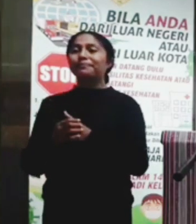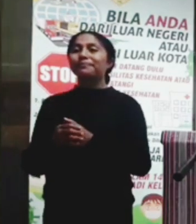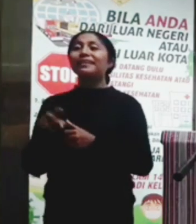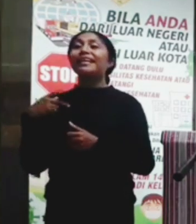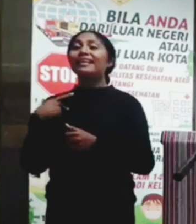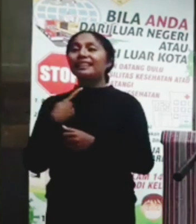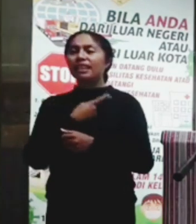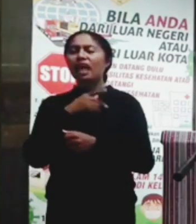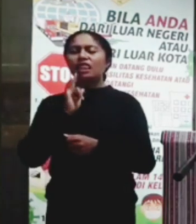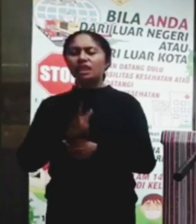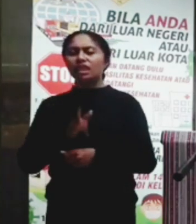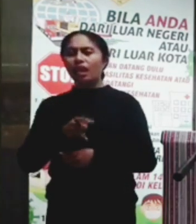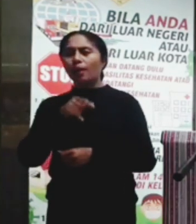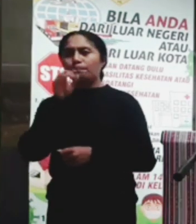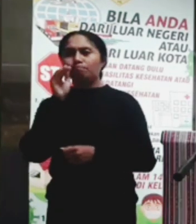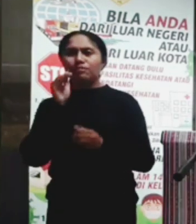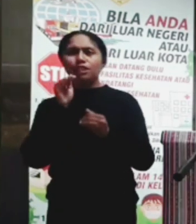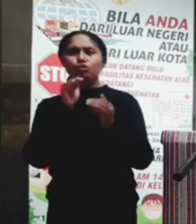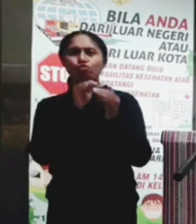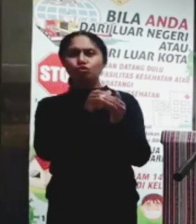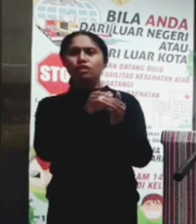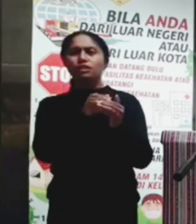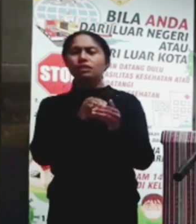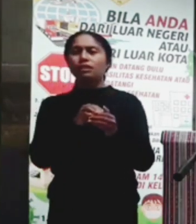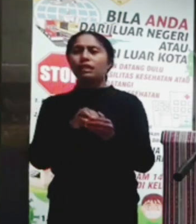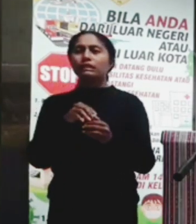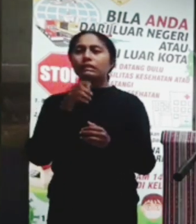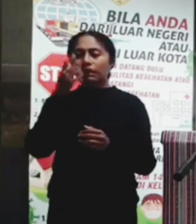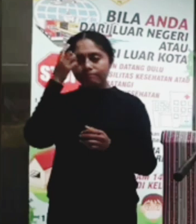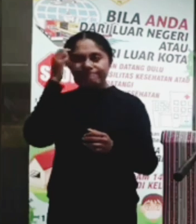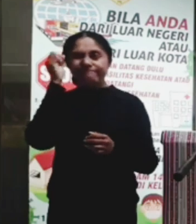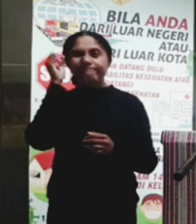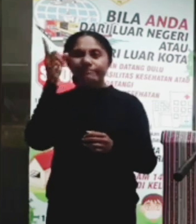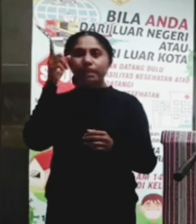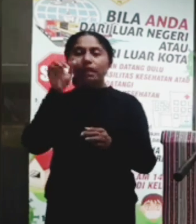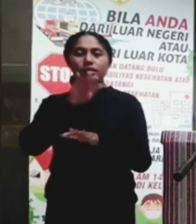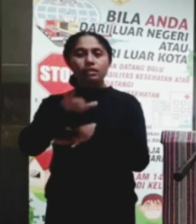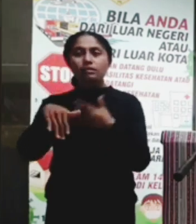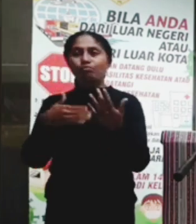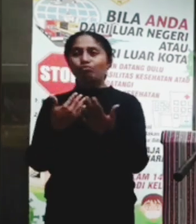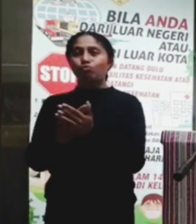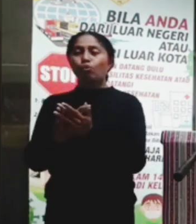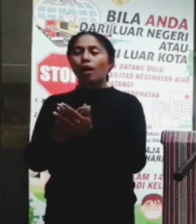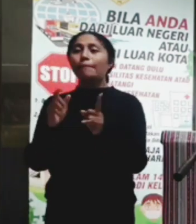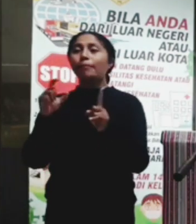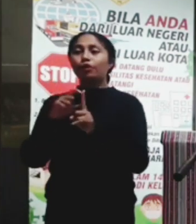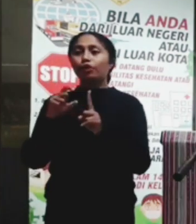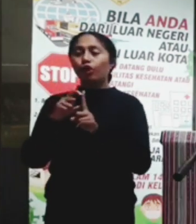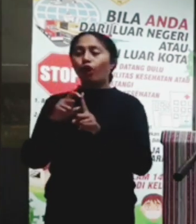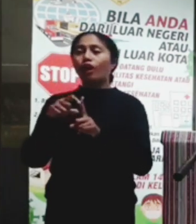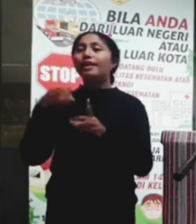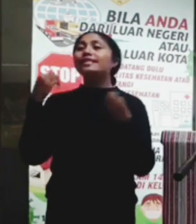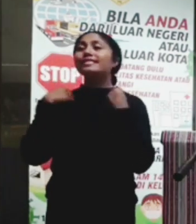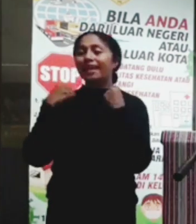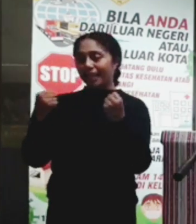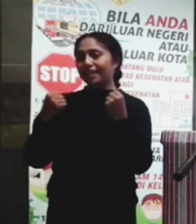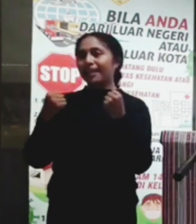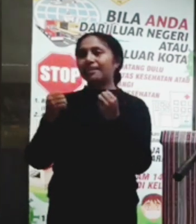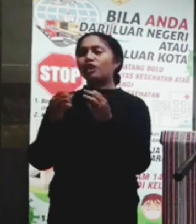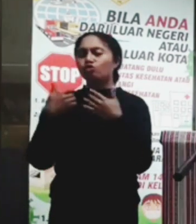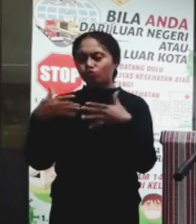kitab tetap mengikuti dengan cermat semua protokol kesehatan